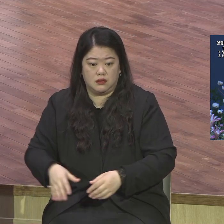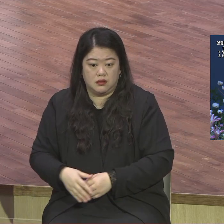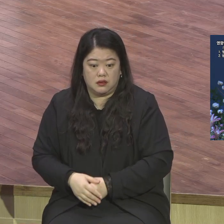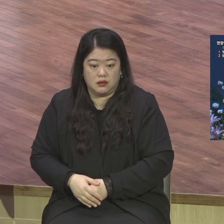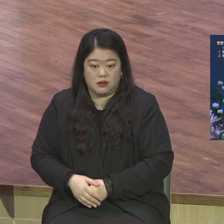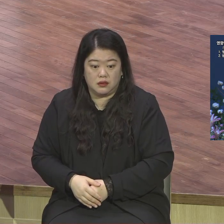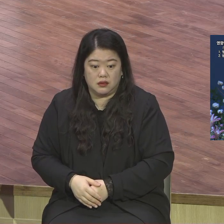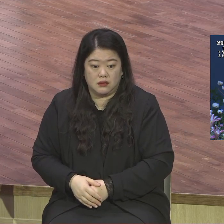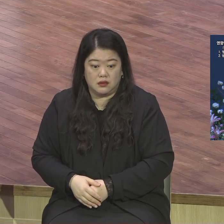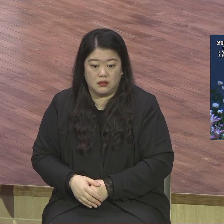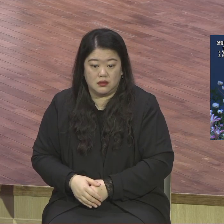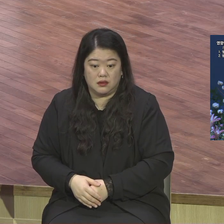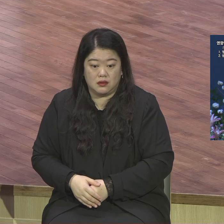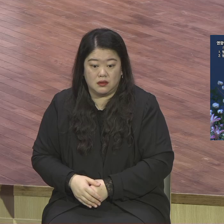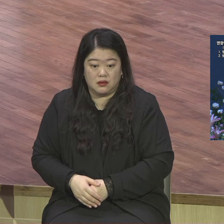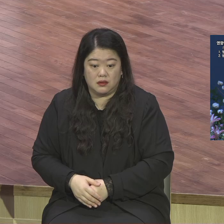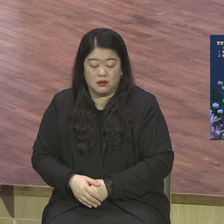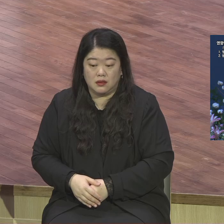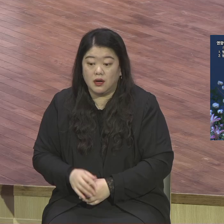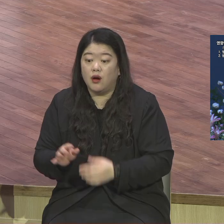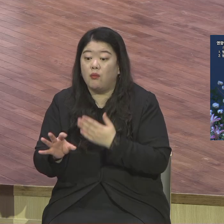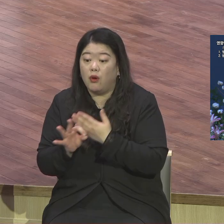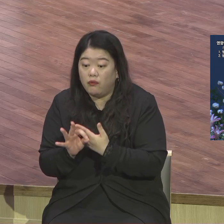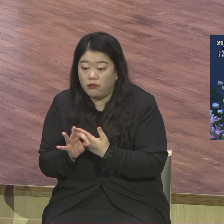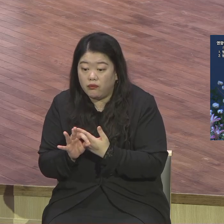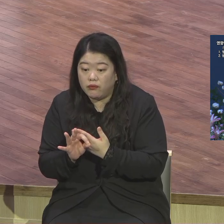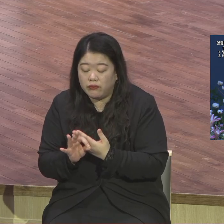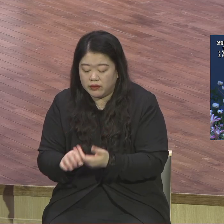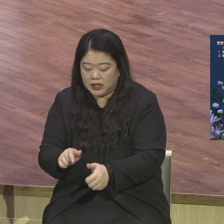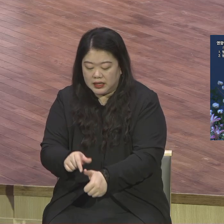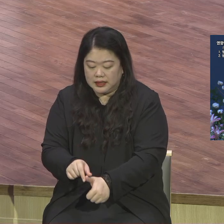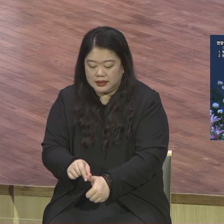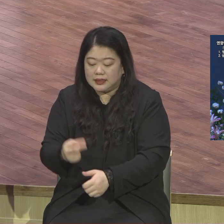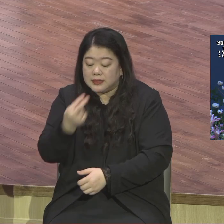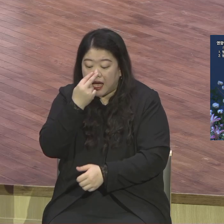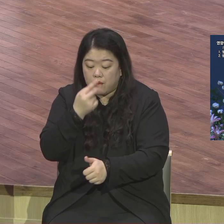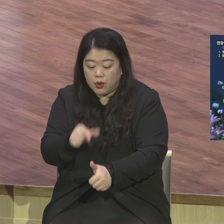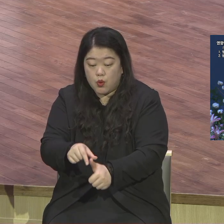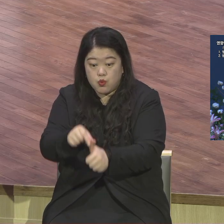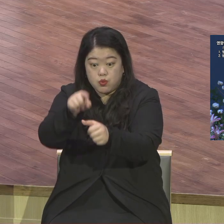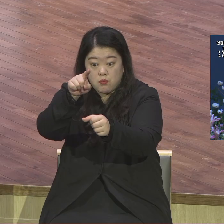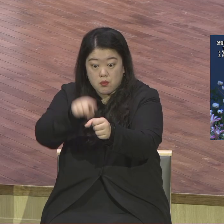그렇다면 우리가 어떻게 생명 살리는 말을 할 수 있는 것일까?